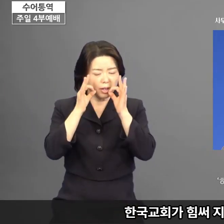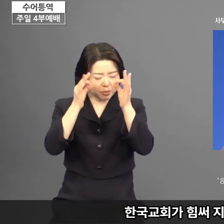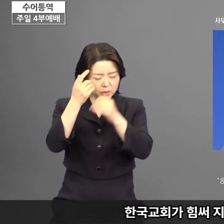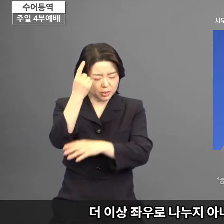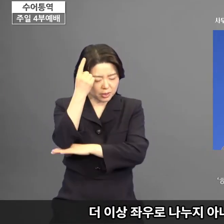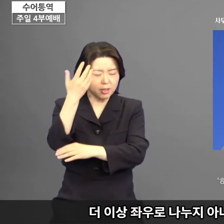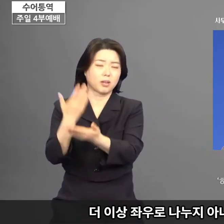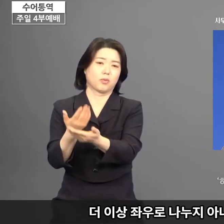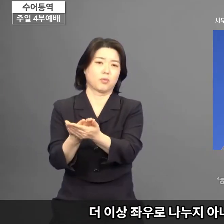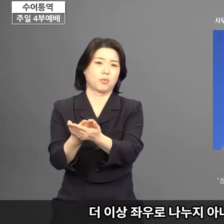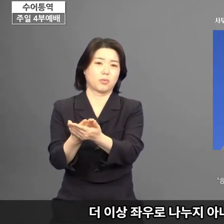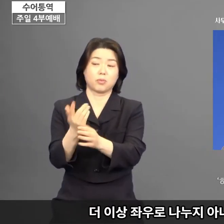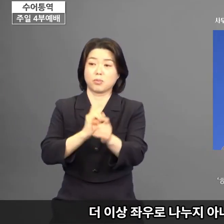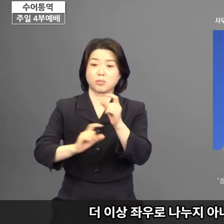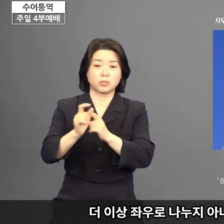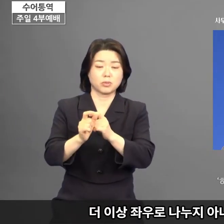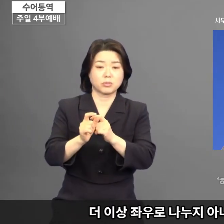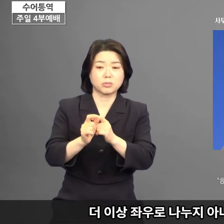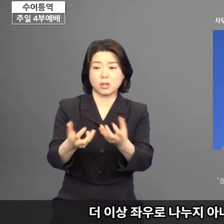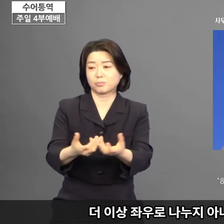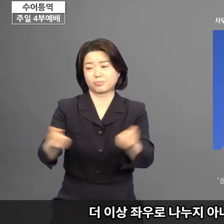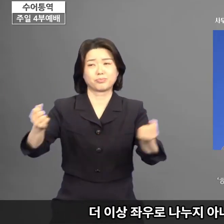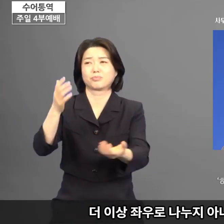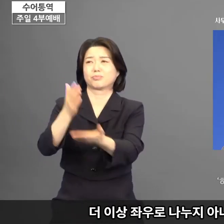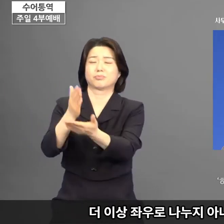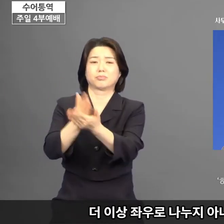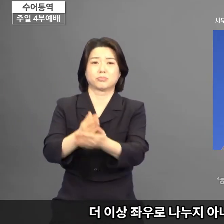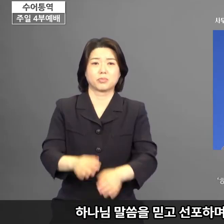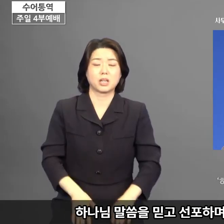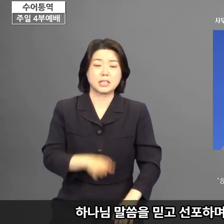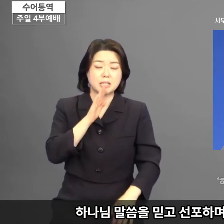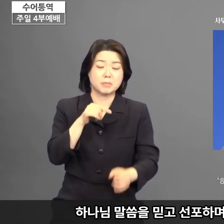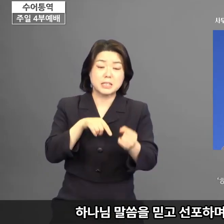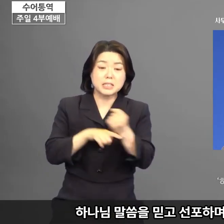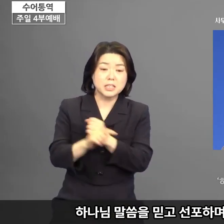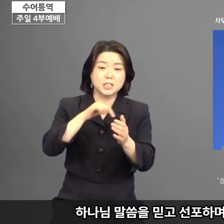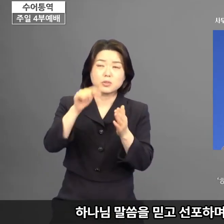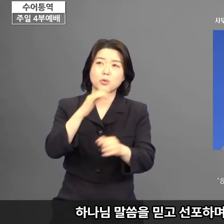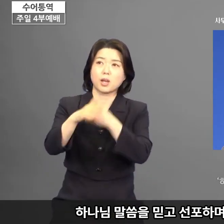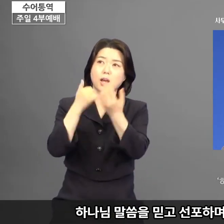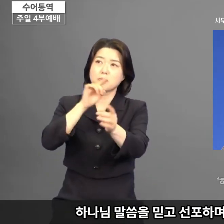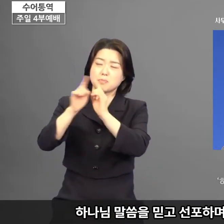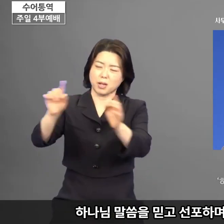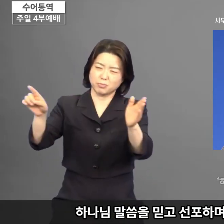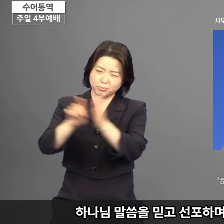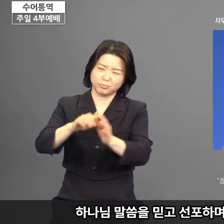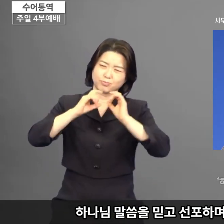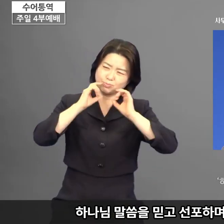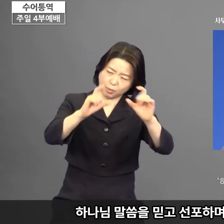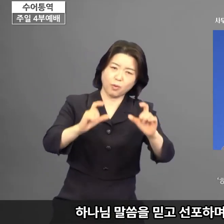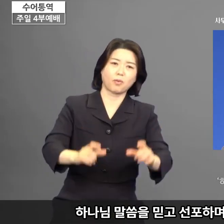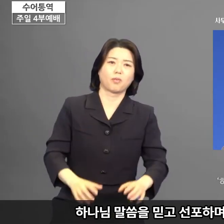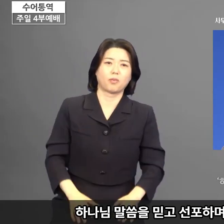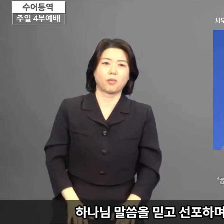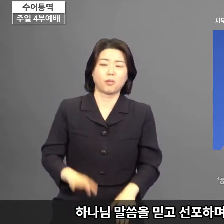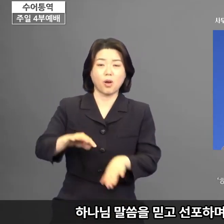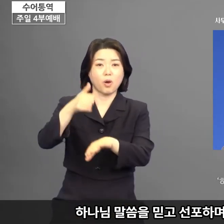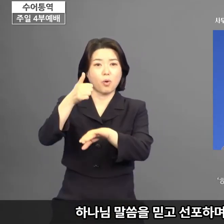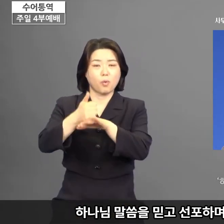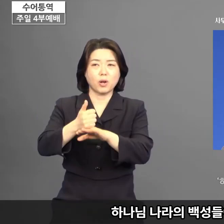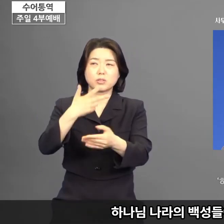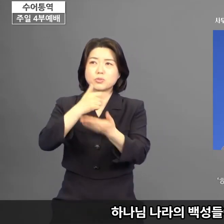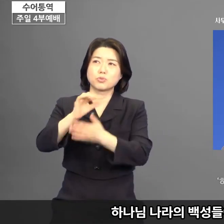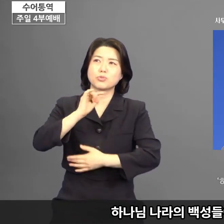주십시오. 더 이상 좌와 우로 나누지 아니하고 정말 진리 가운데 하나님의 말씀을 믿고 선포하며 왕 대신